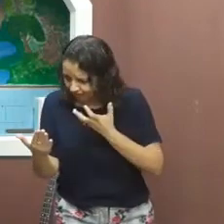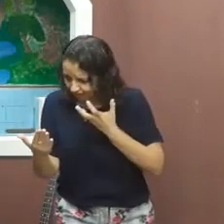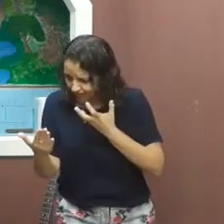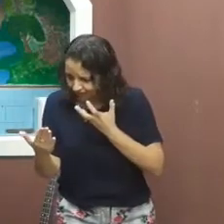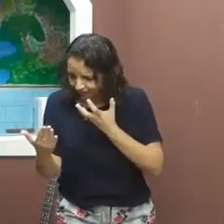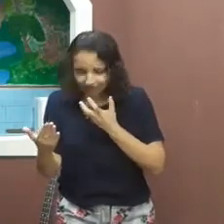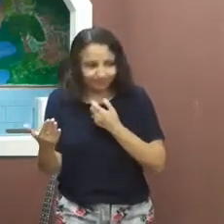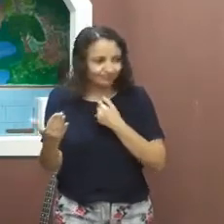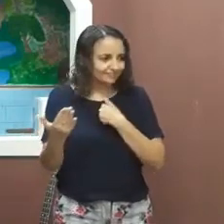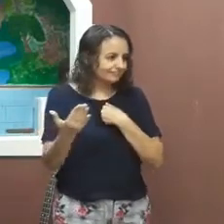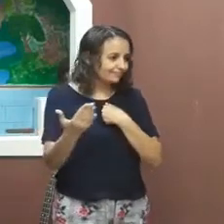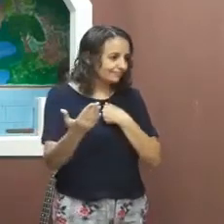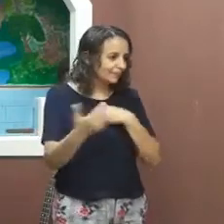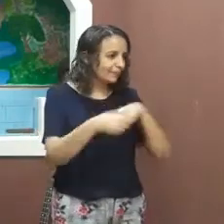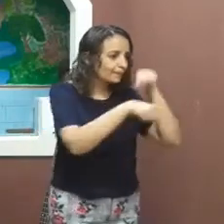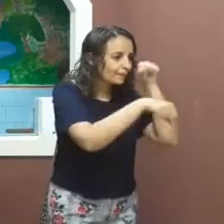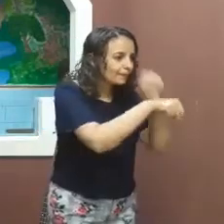doido.